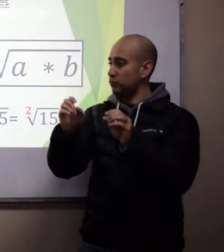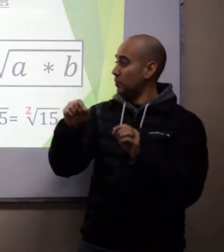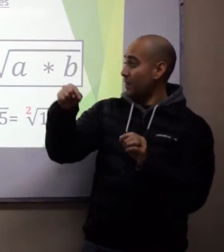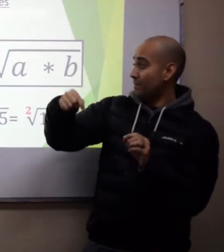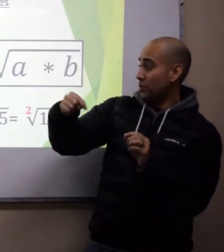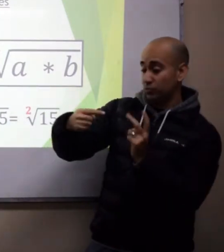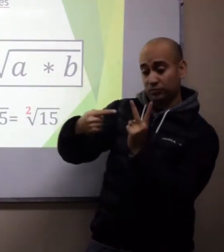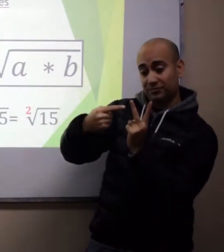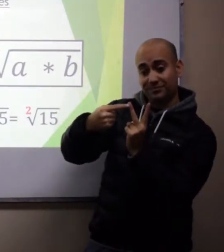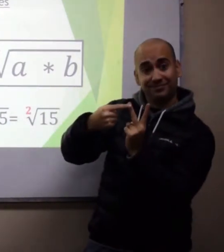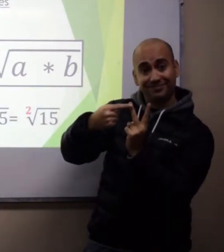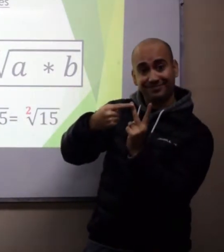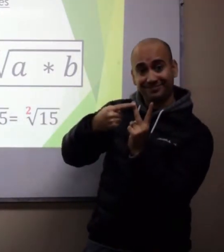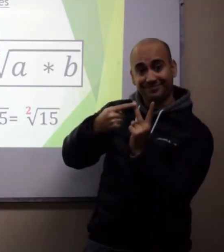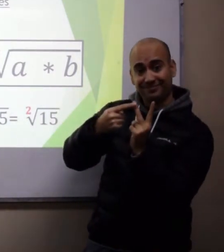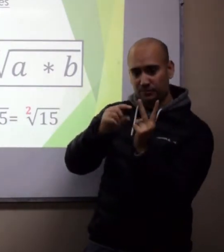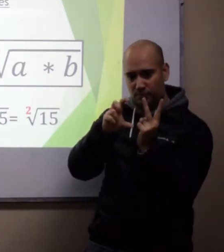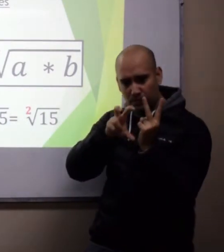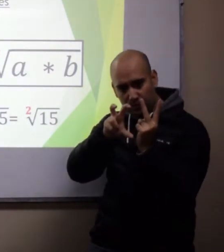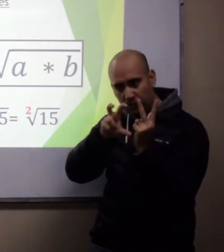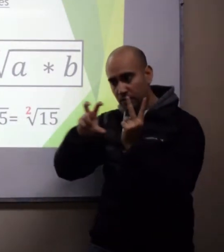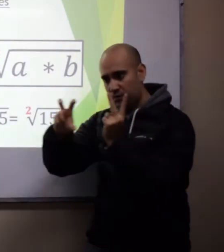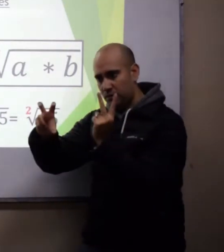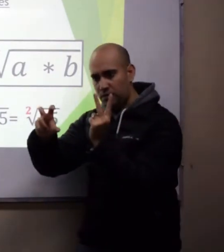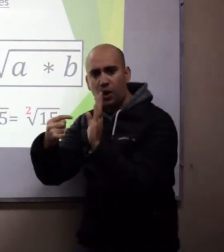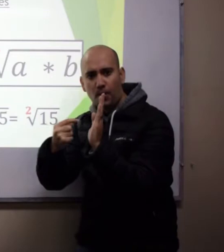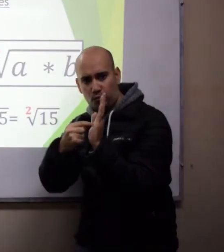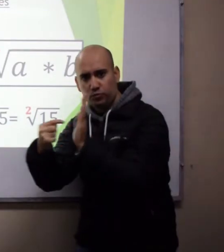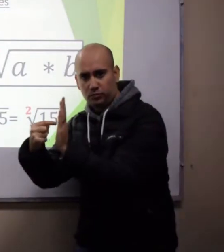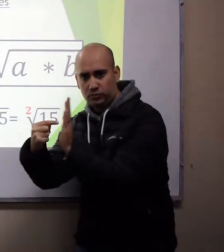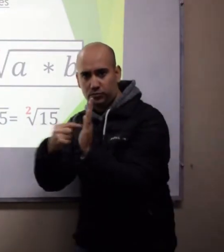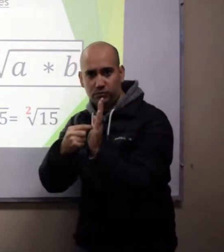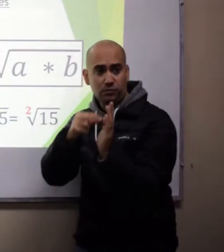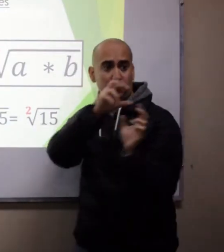radicando o los números que están en la raíz.